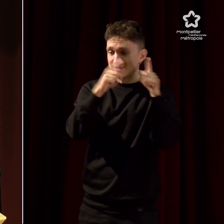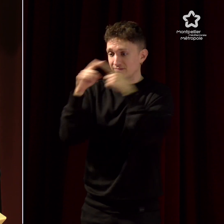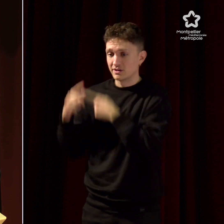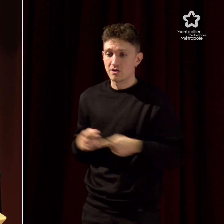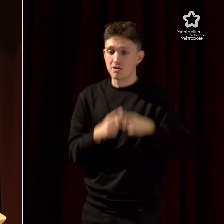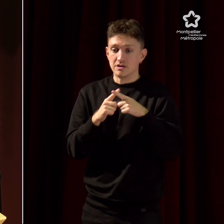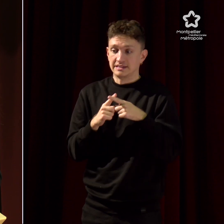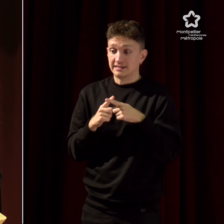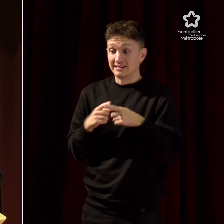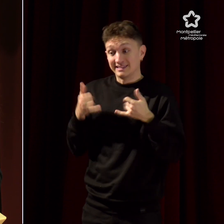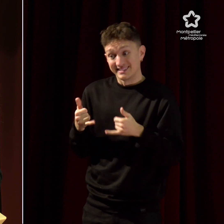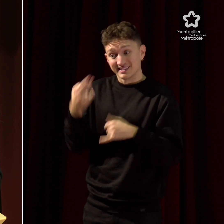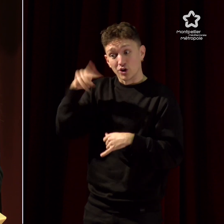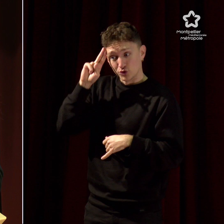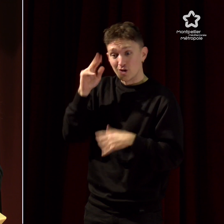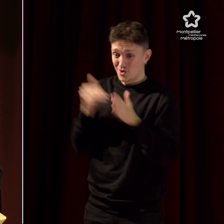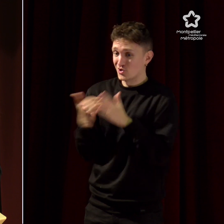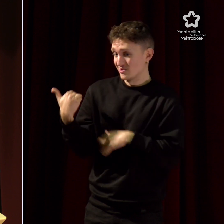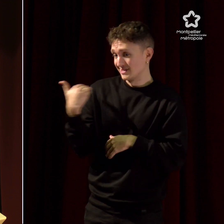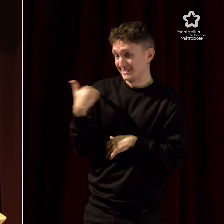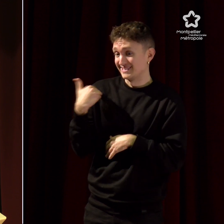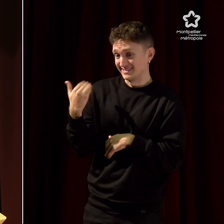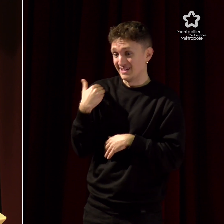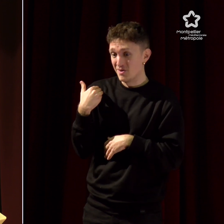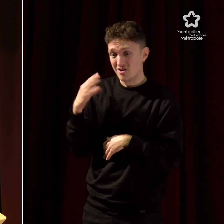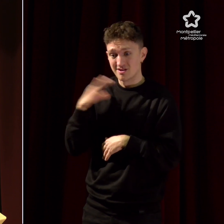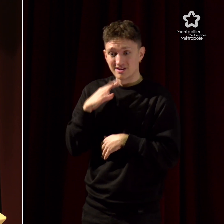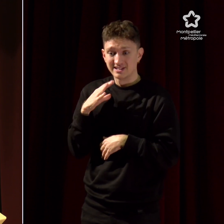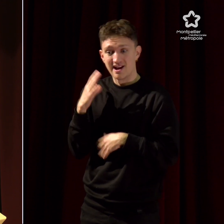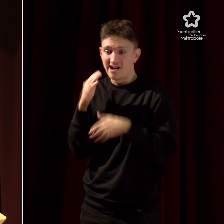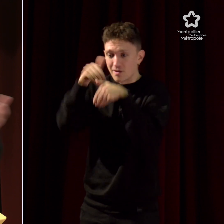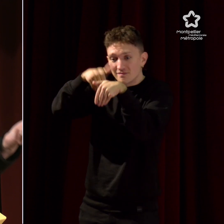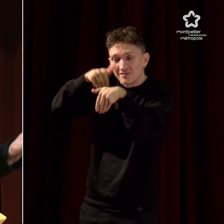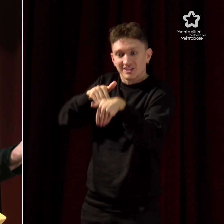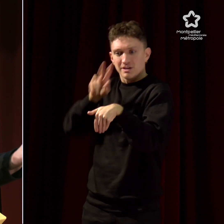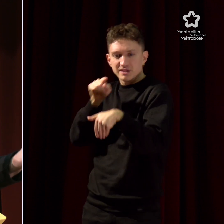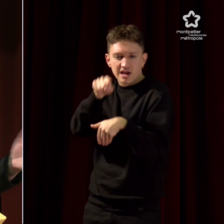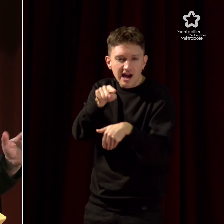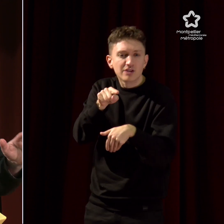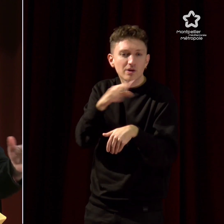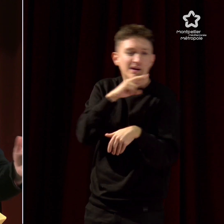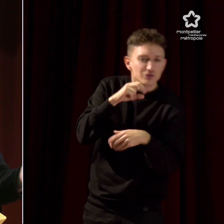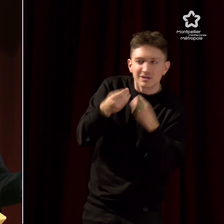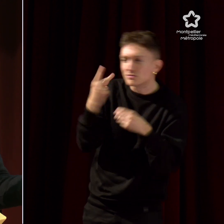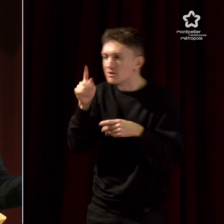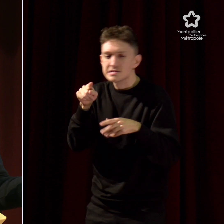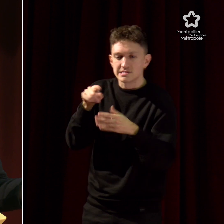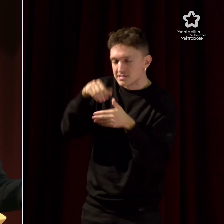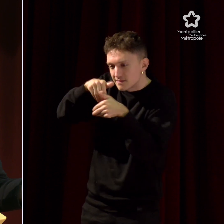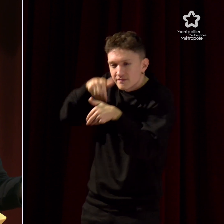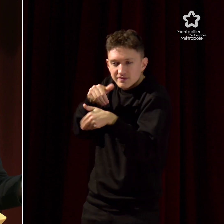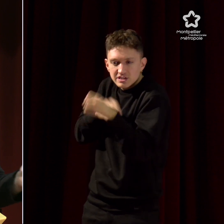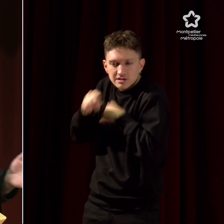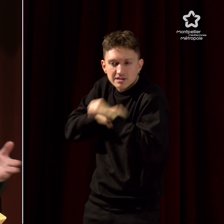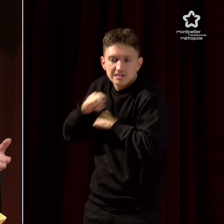il n'y a pas très longtemps, ça s'est mal fini, quoi. Donc chaque pays, alors que finalement aux États-Unis ça les gêne pas. Voilà.